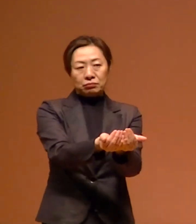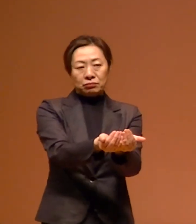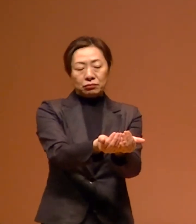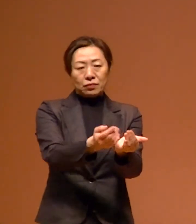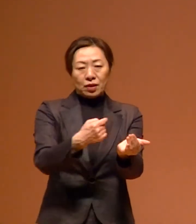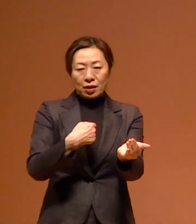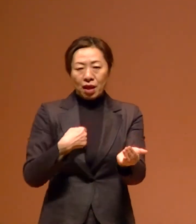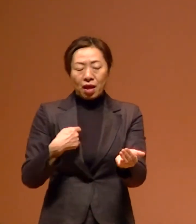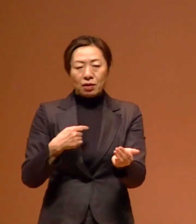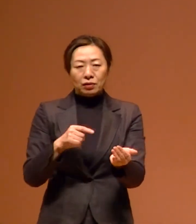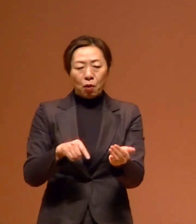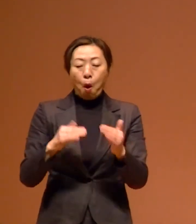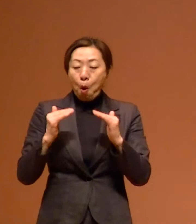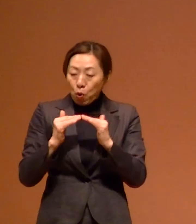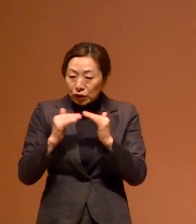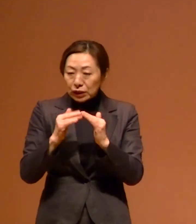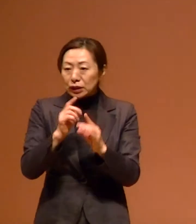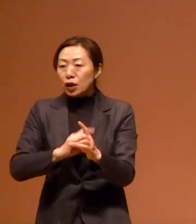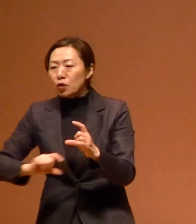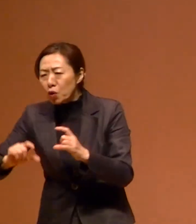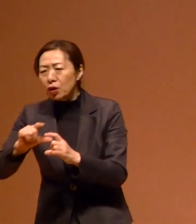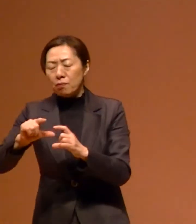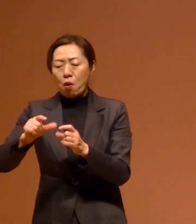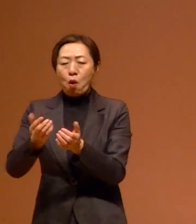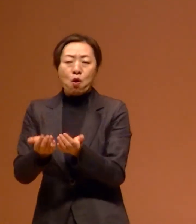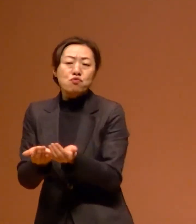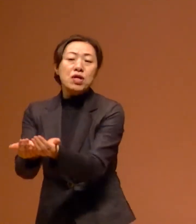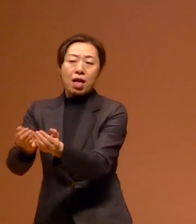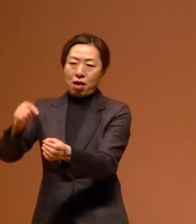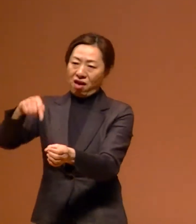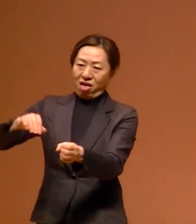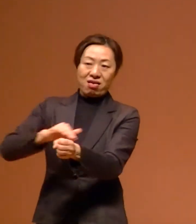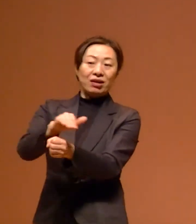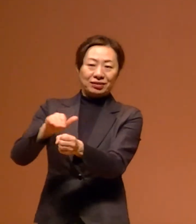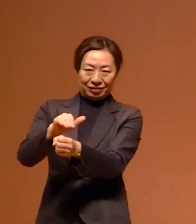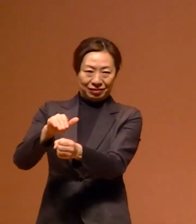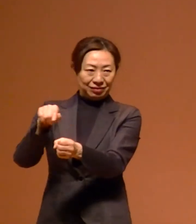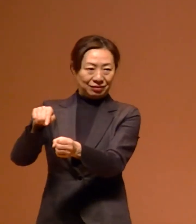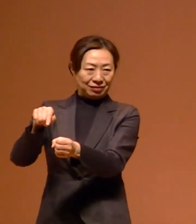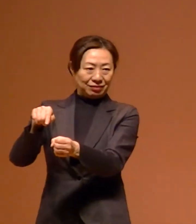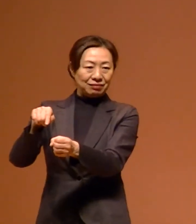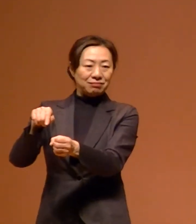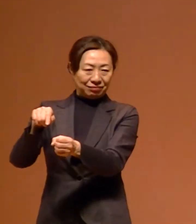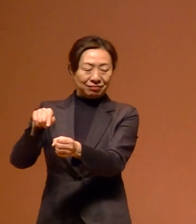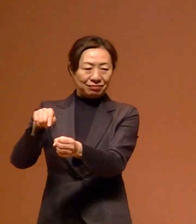うちよりも大事なのが私たちの船なんです。